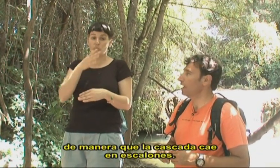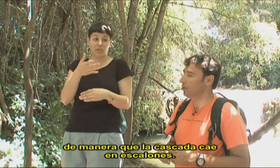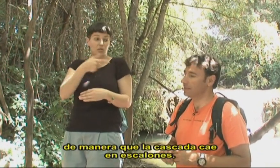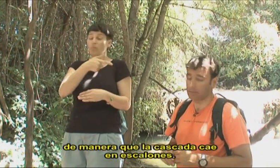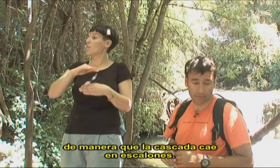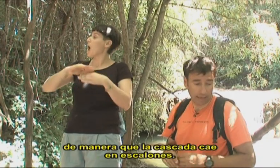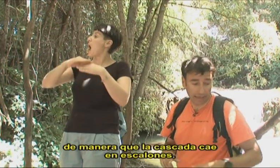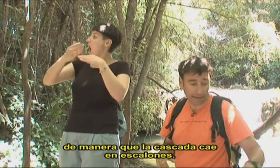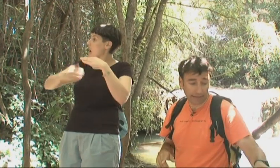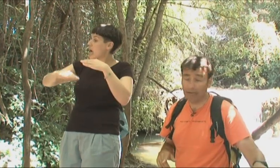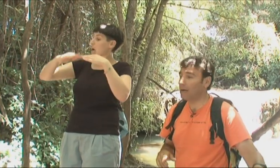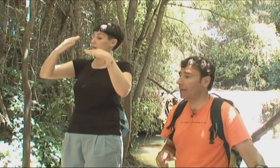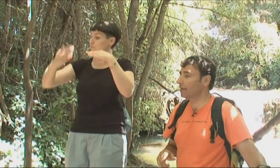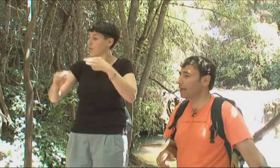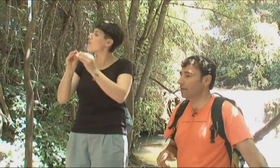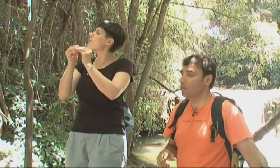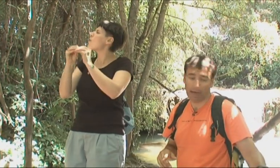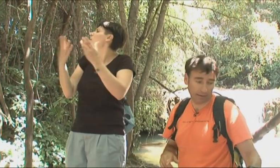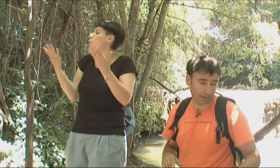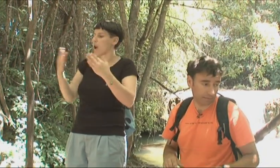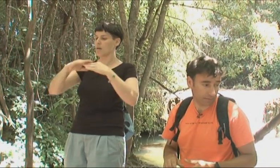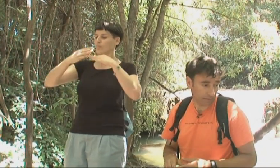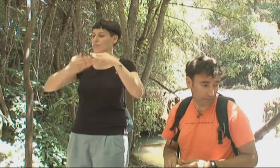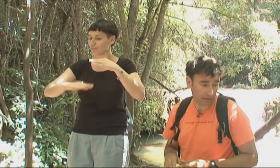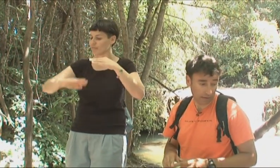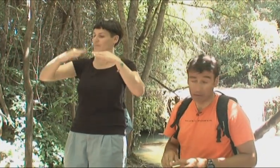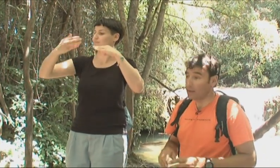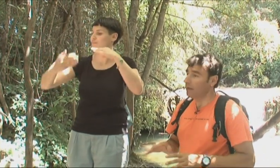en escalones. Esta de aquí es la más alta, la que vemos más alta.